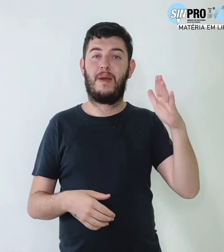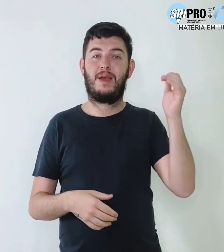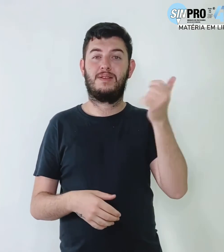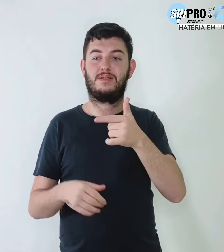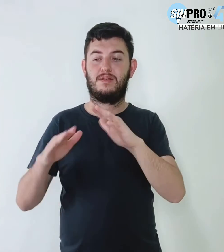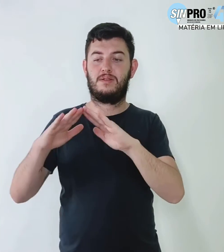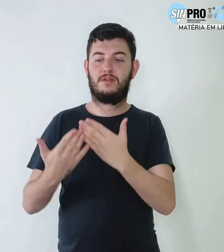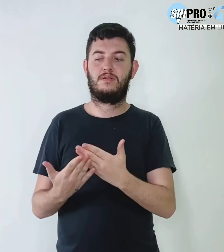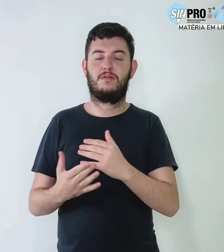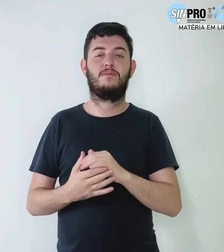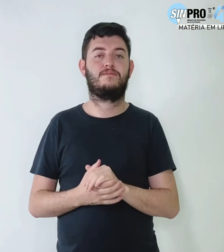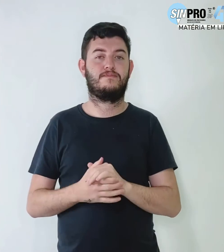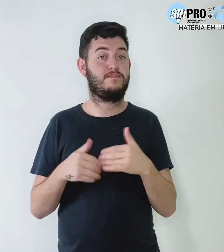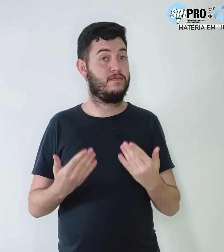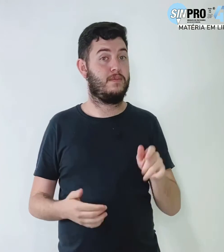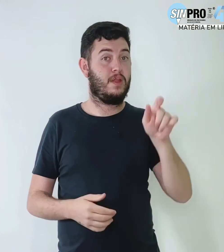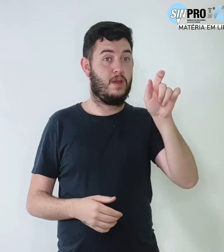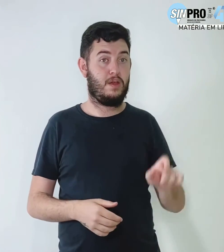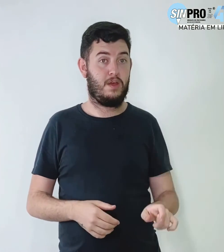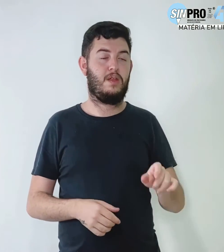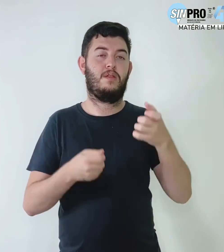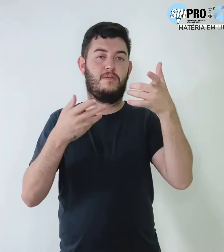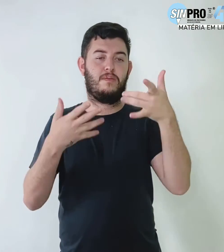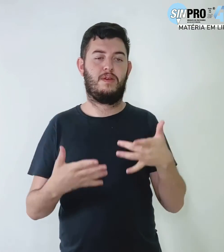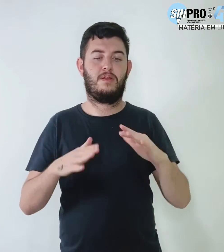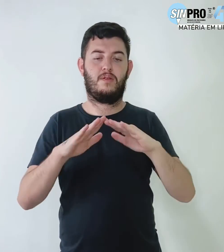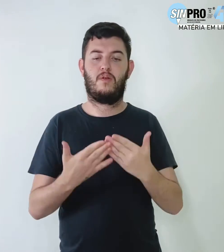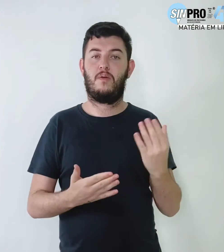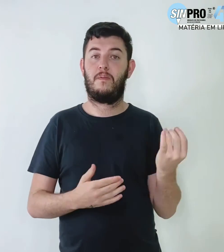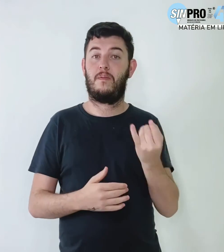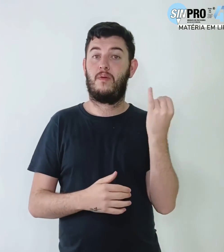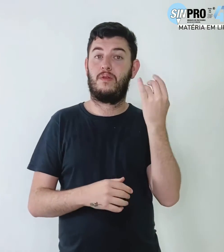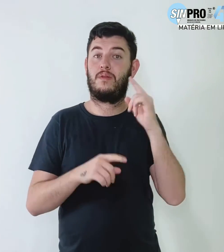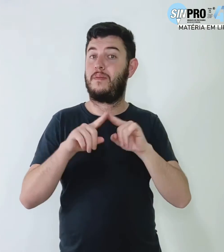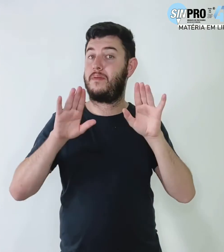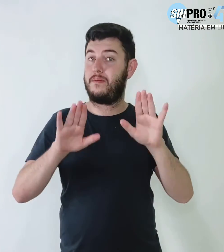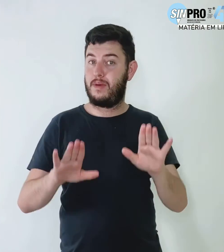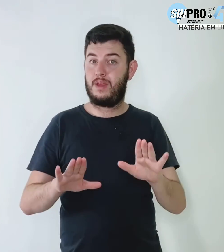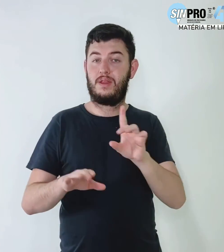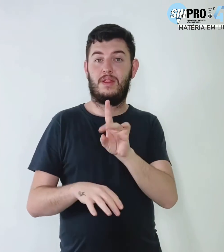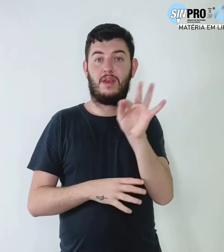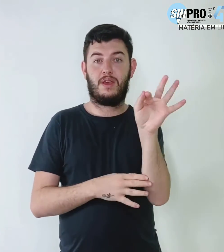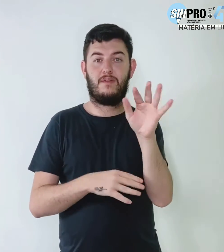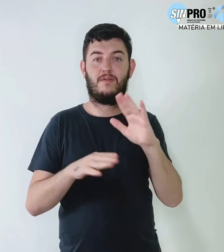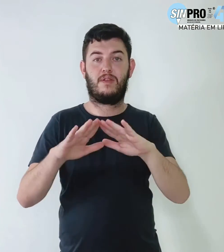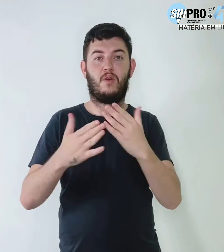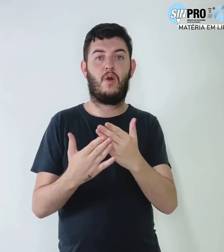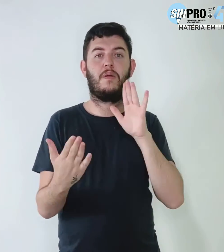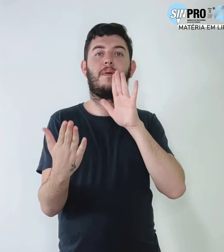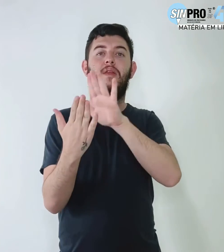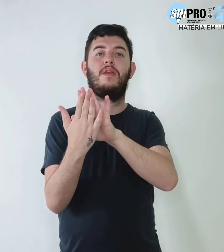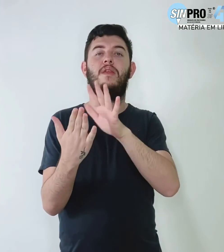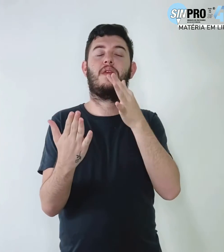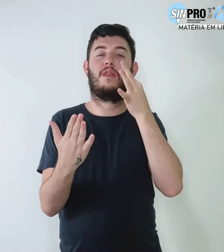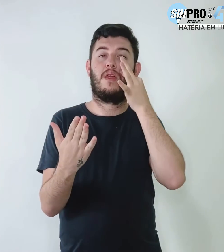Brant diz que as escolas são importantes e que o DF precisa retomar as atividades escolares